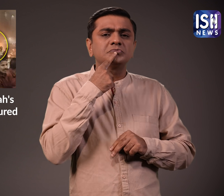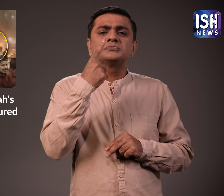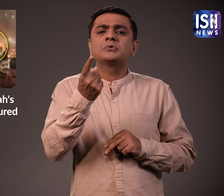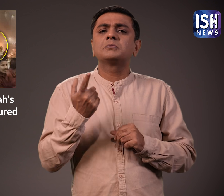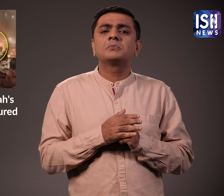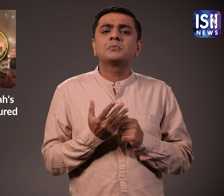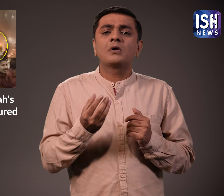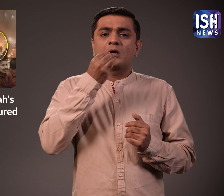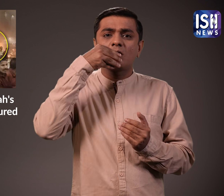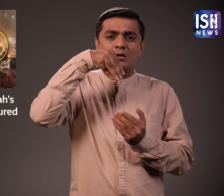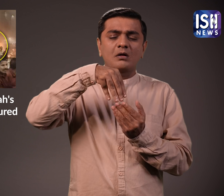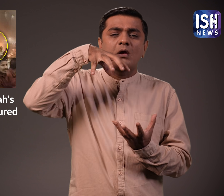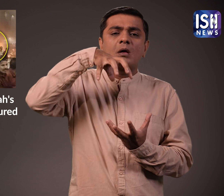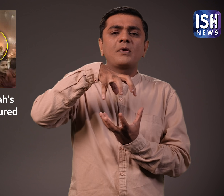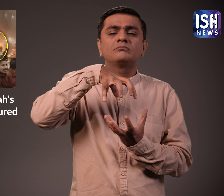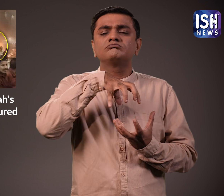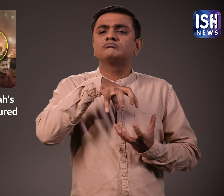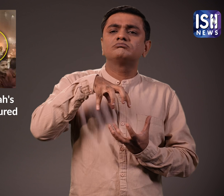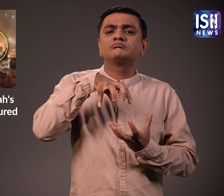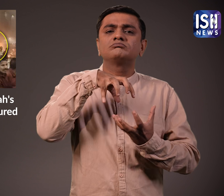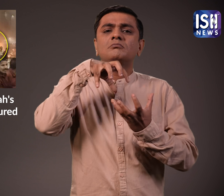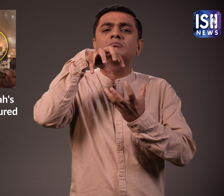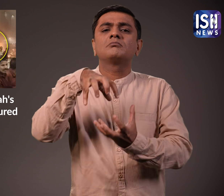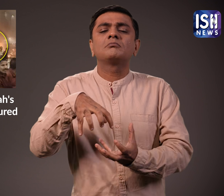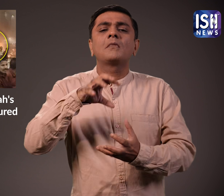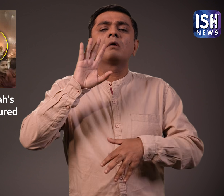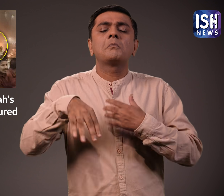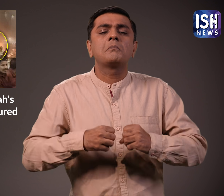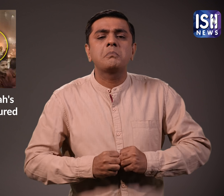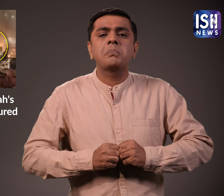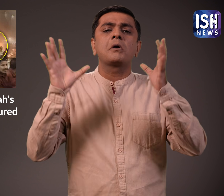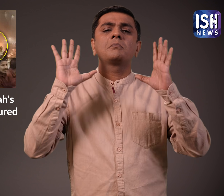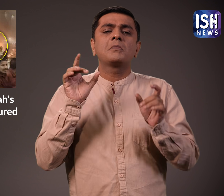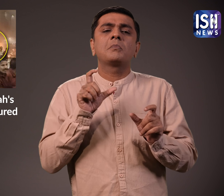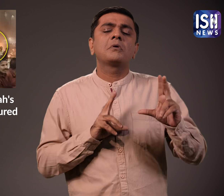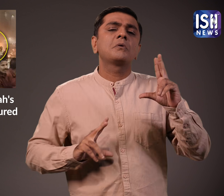सूत्रों के मुताबिक विसफोटक एक टिफिन बॉक्स में रखा गया था